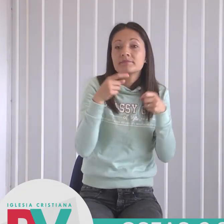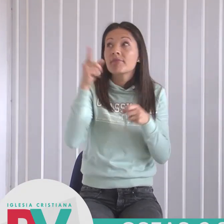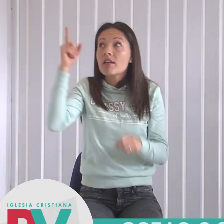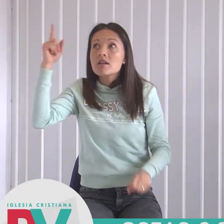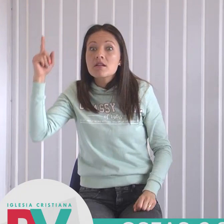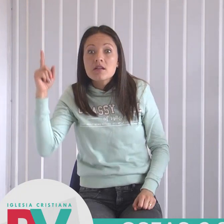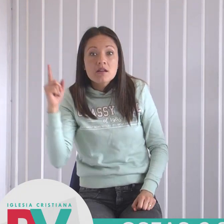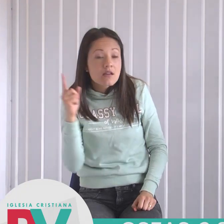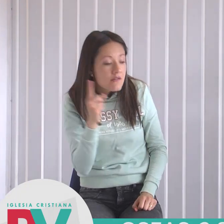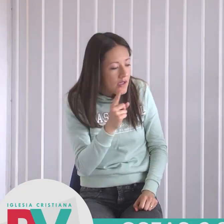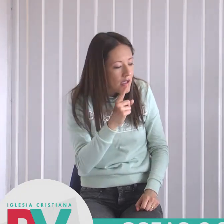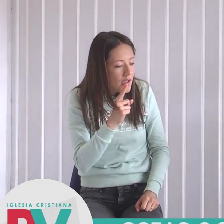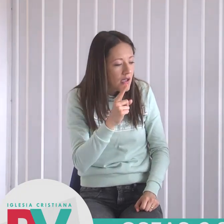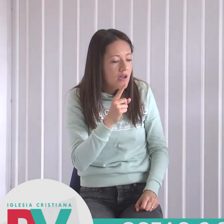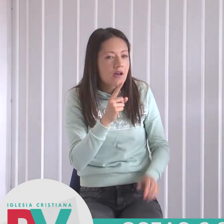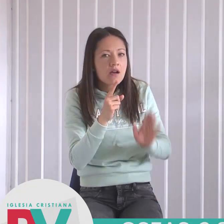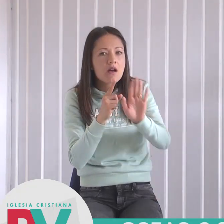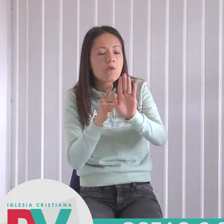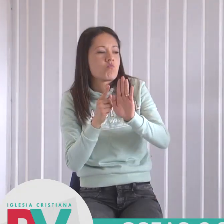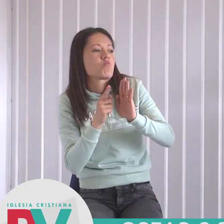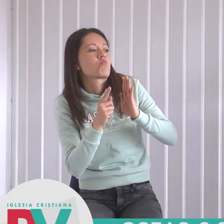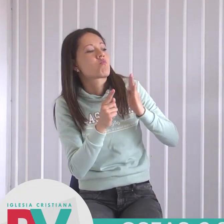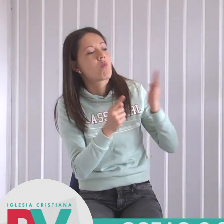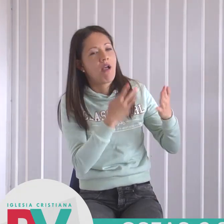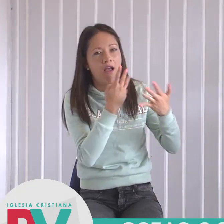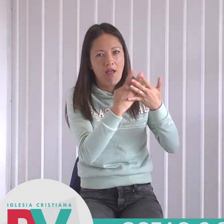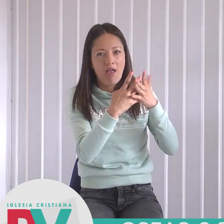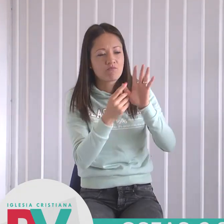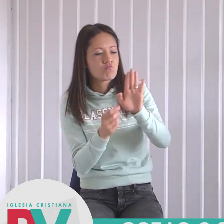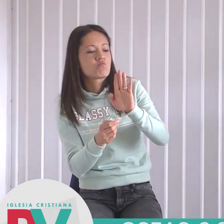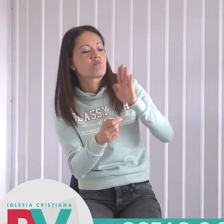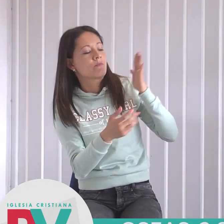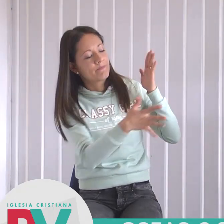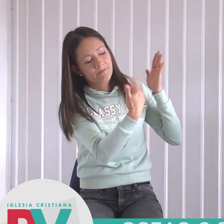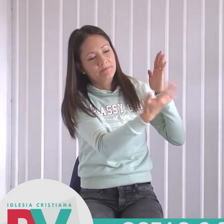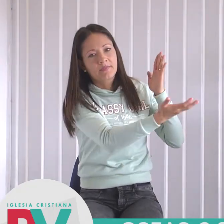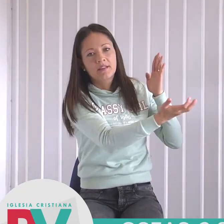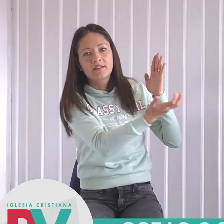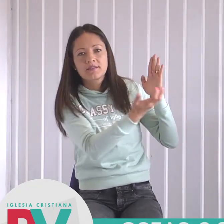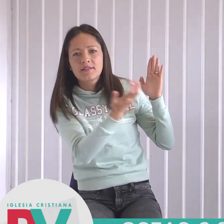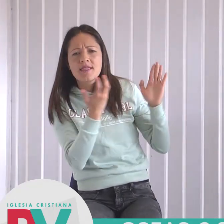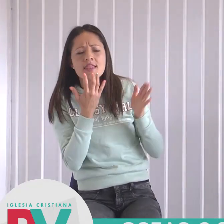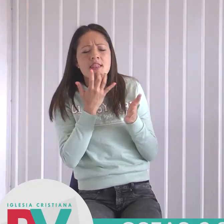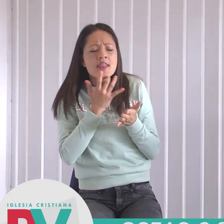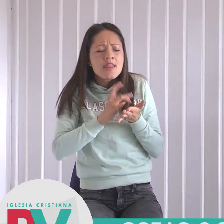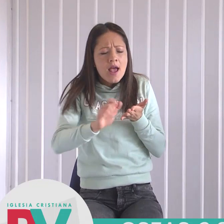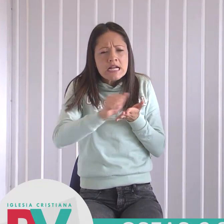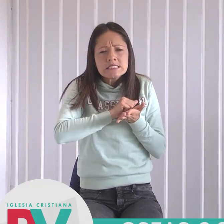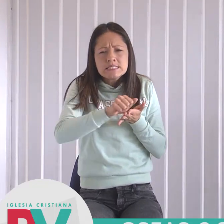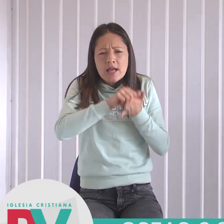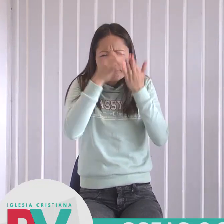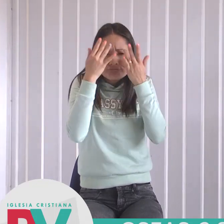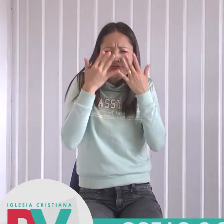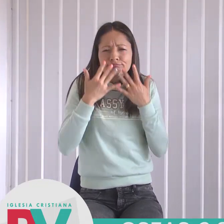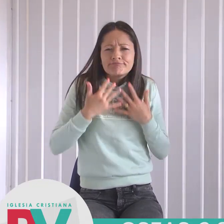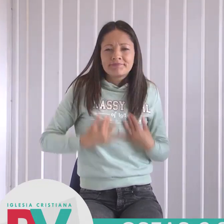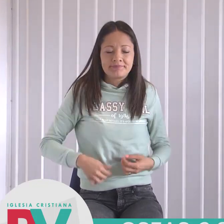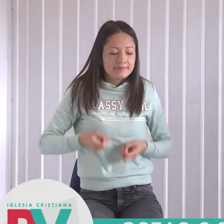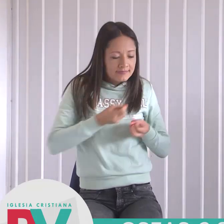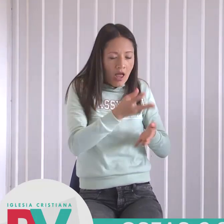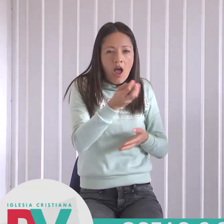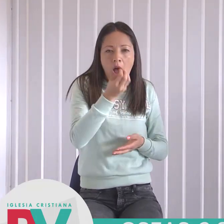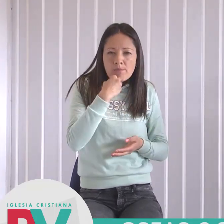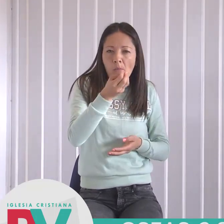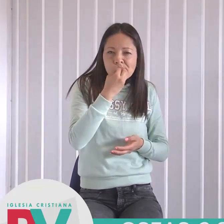Él vino, abrió la puerta de la cárcel, nos limpió, nos lavó toda la inmundicia, nos dio de